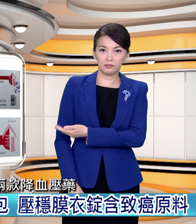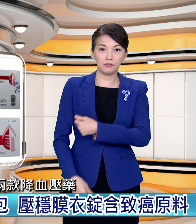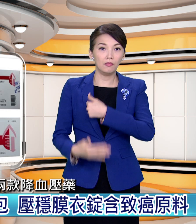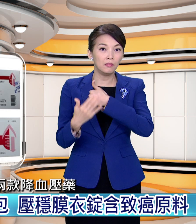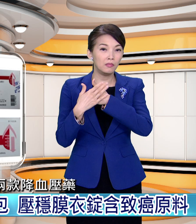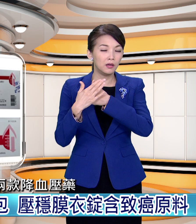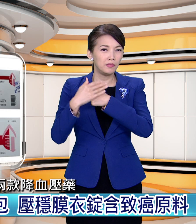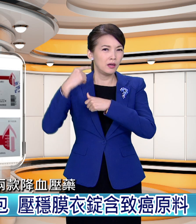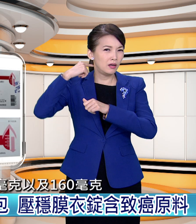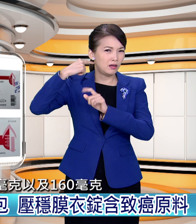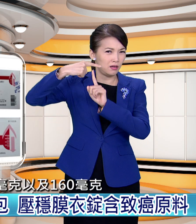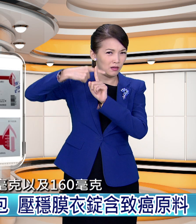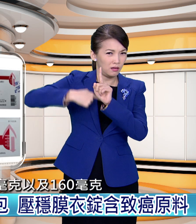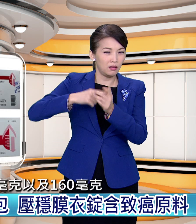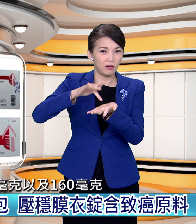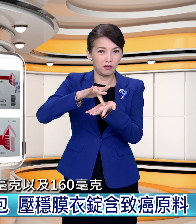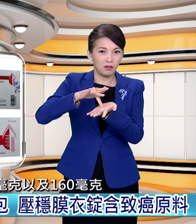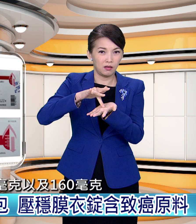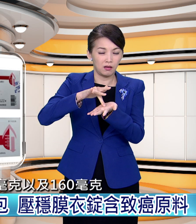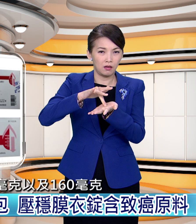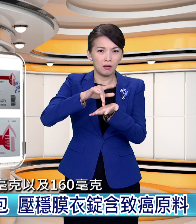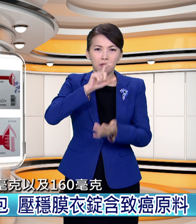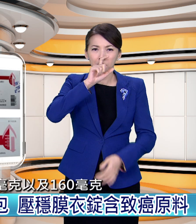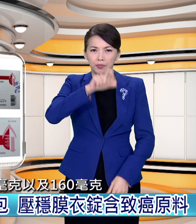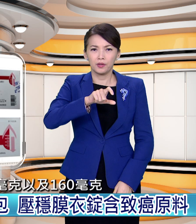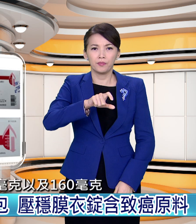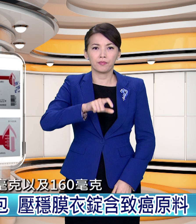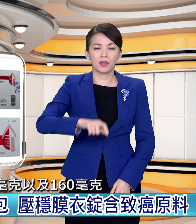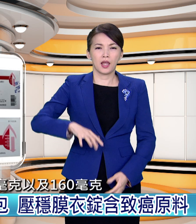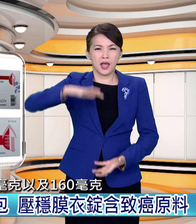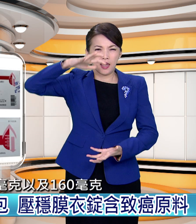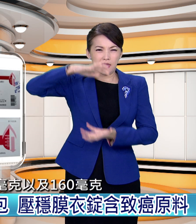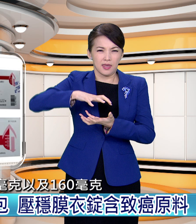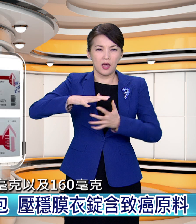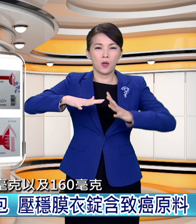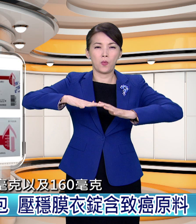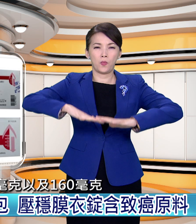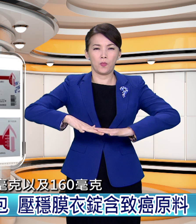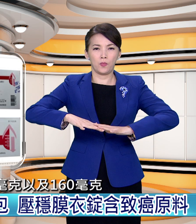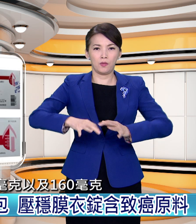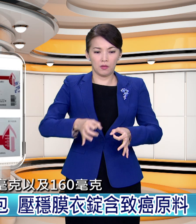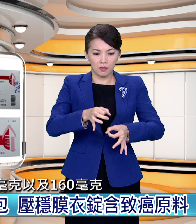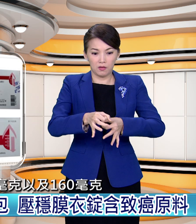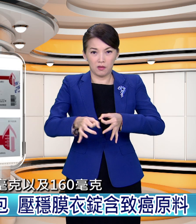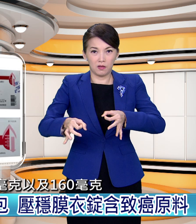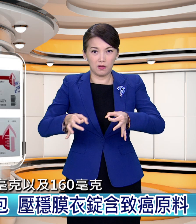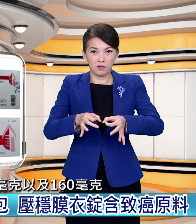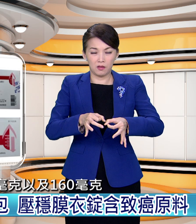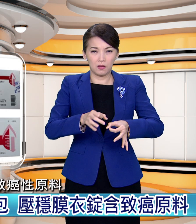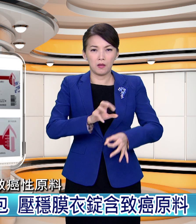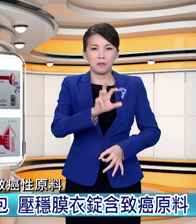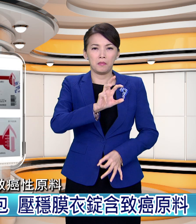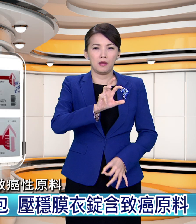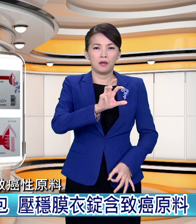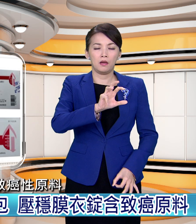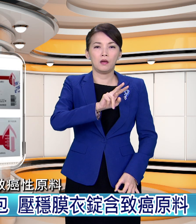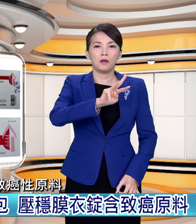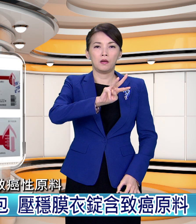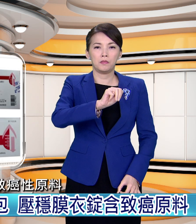药，压稳摩一定80毫克以及160毫克，同样都含有